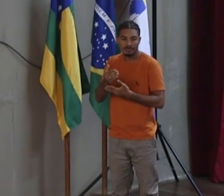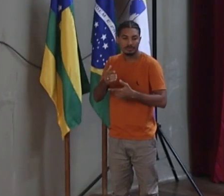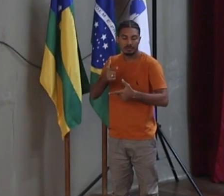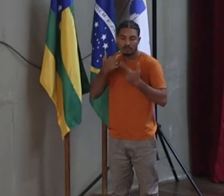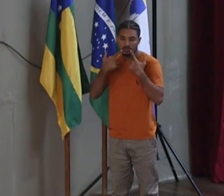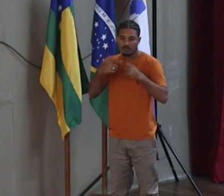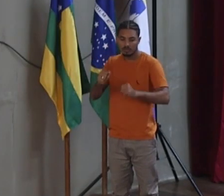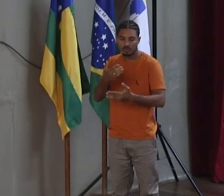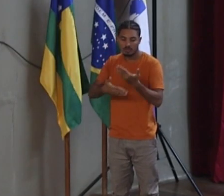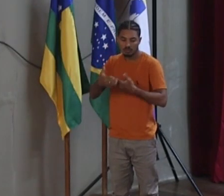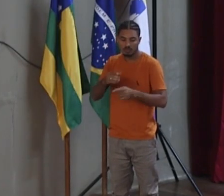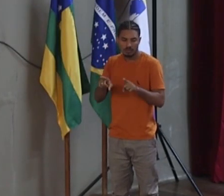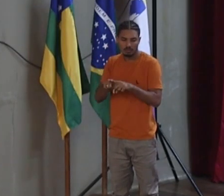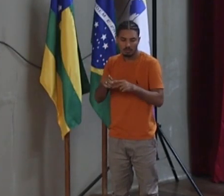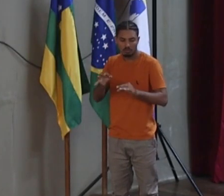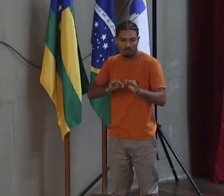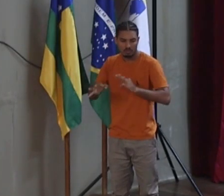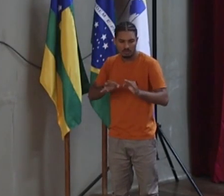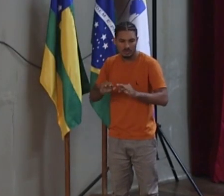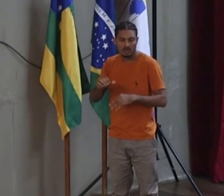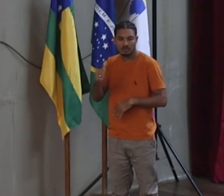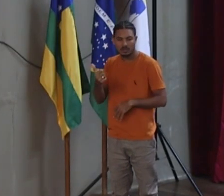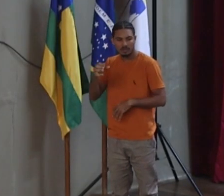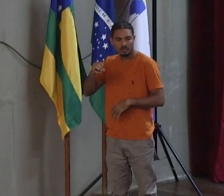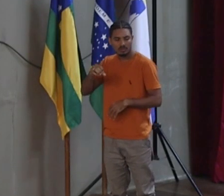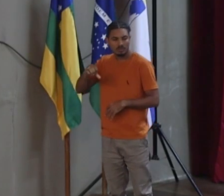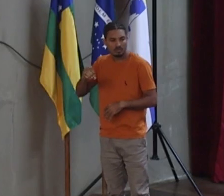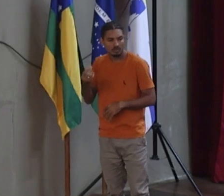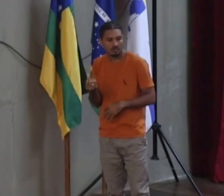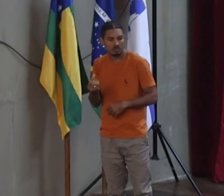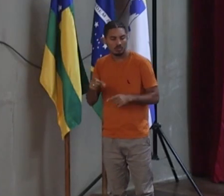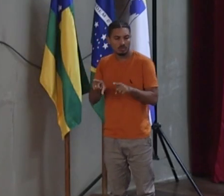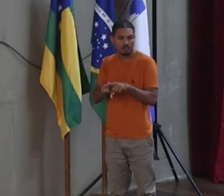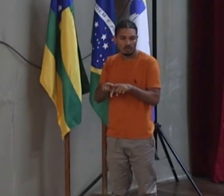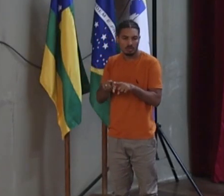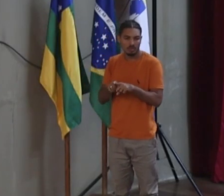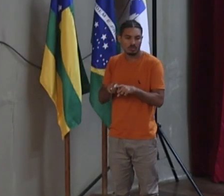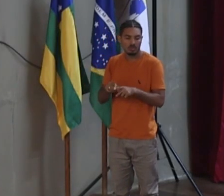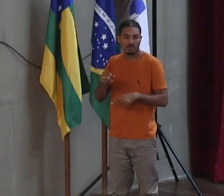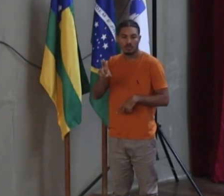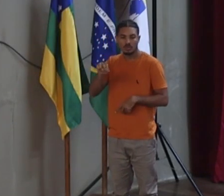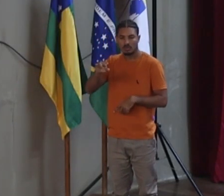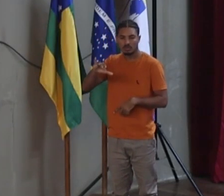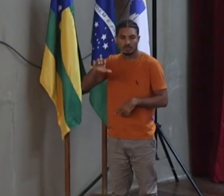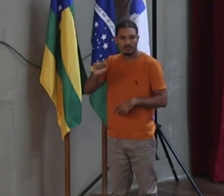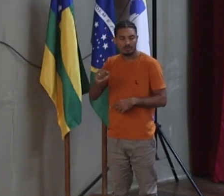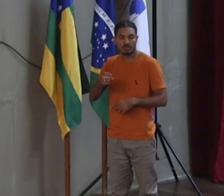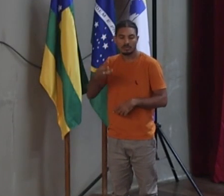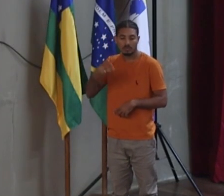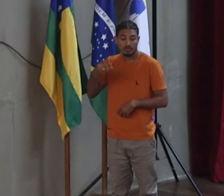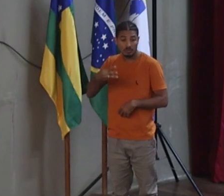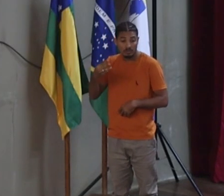também em 1992, juntamente com o Departamento de Linguística Aplicada da Unicamp, a 3ª edição do Congresso Brasileiro